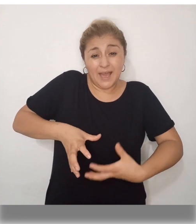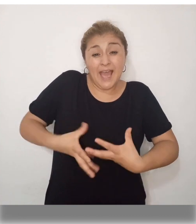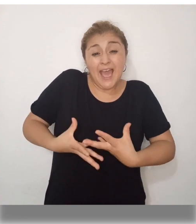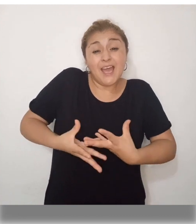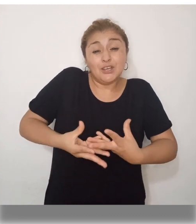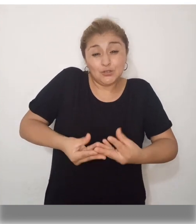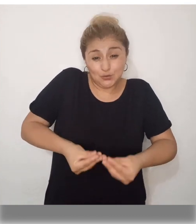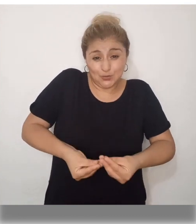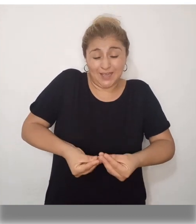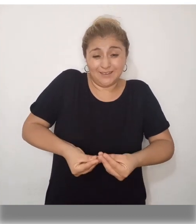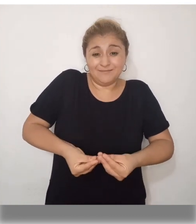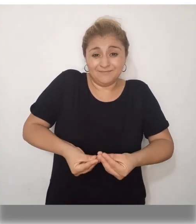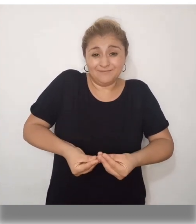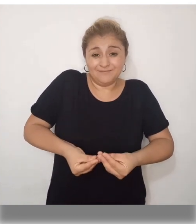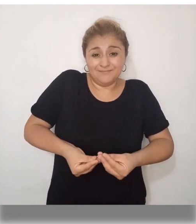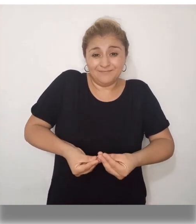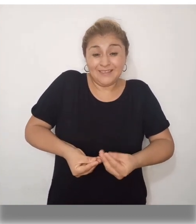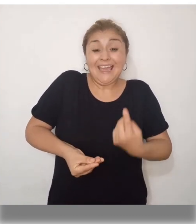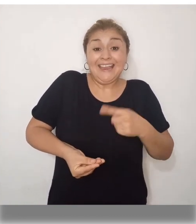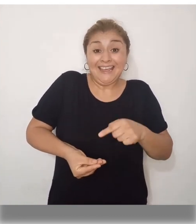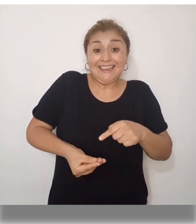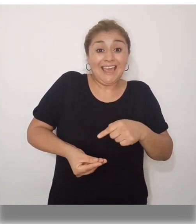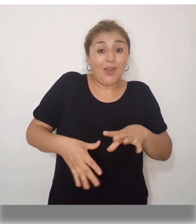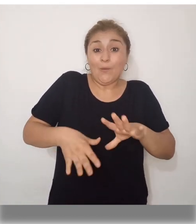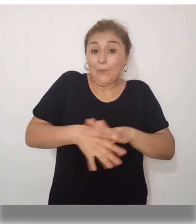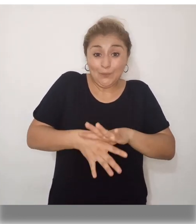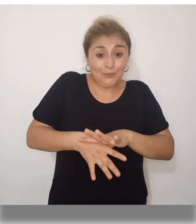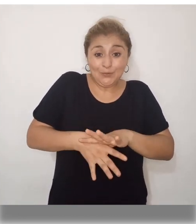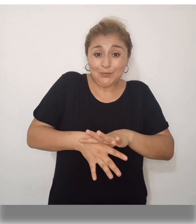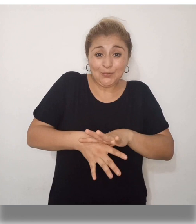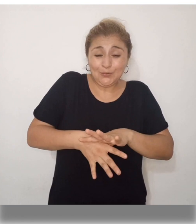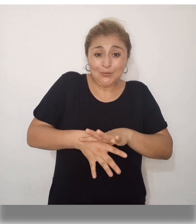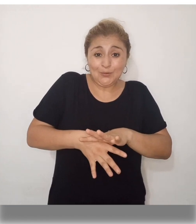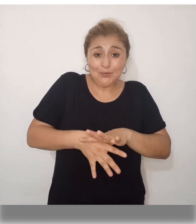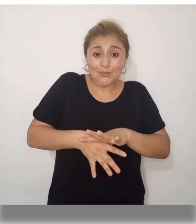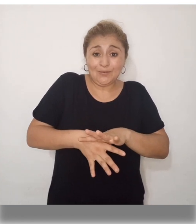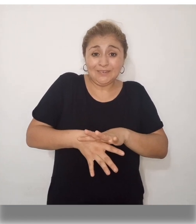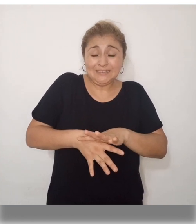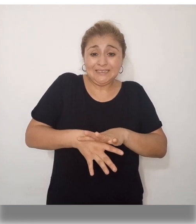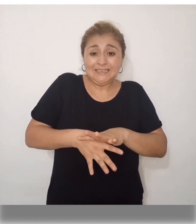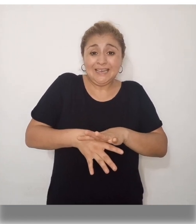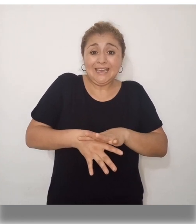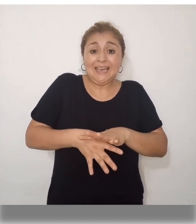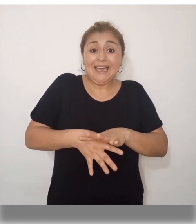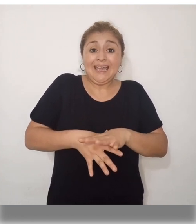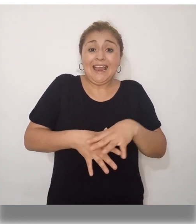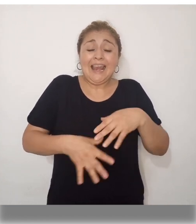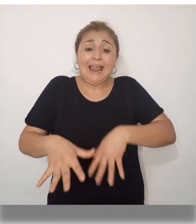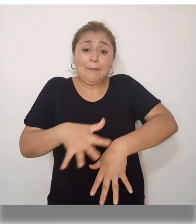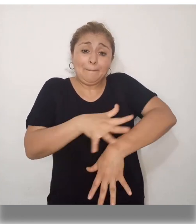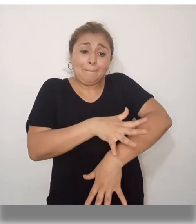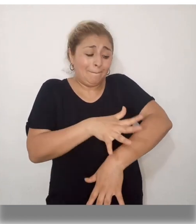realizando esta maniobra el médico me saca la pierna derecha del